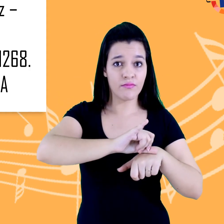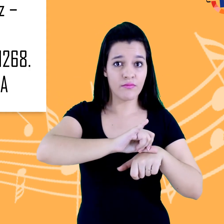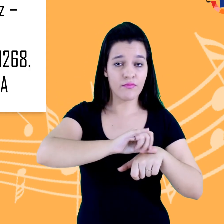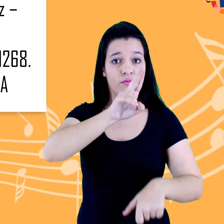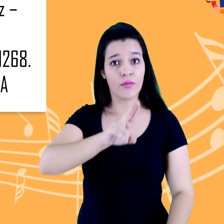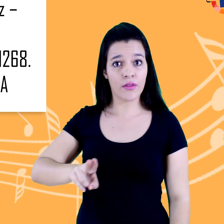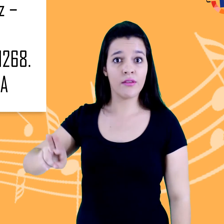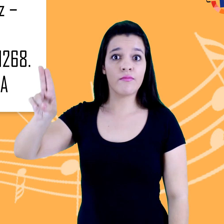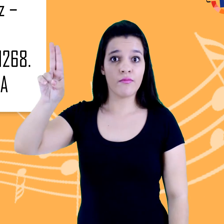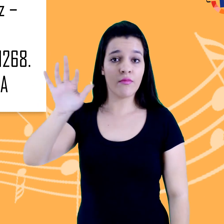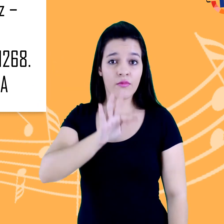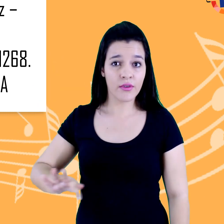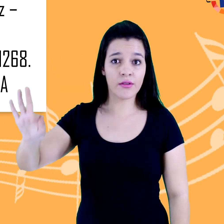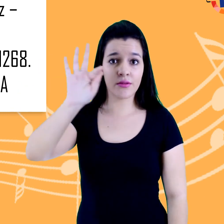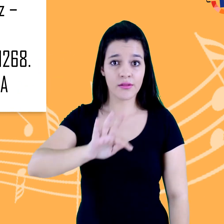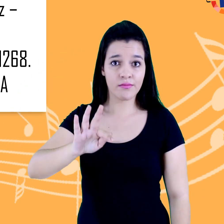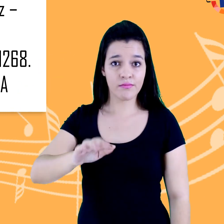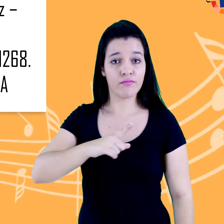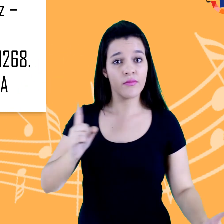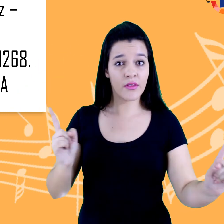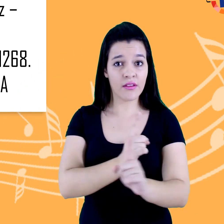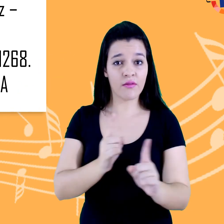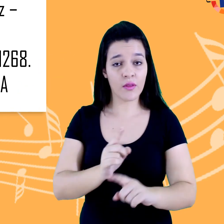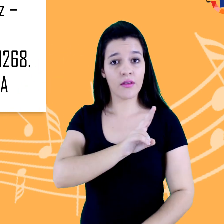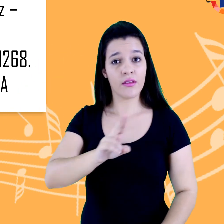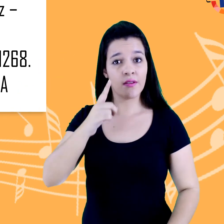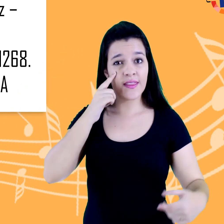Parque Ibirapuera, Avenida 4º Centenário,